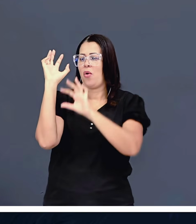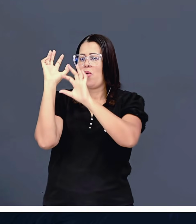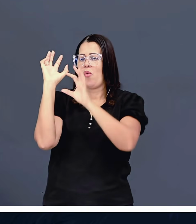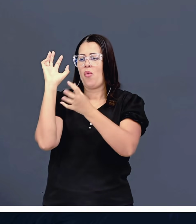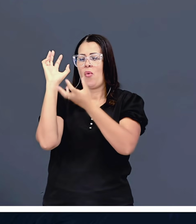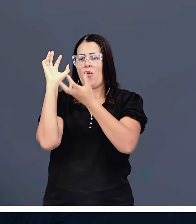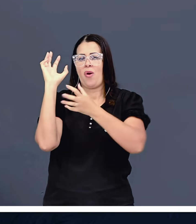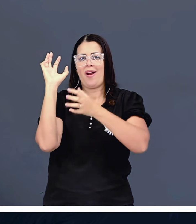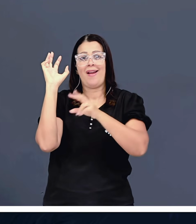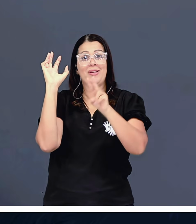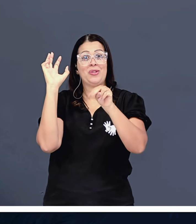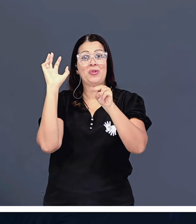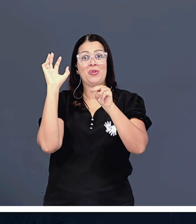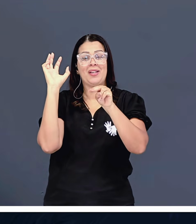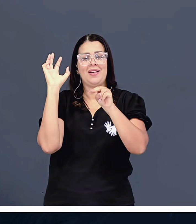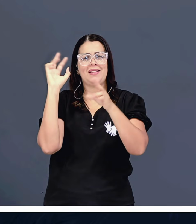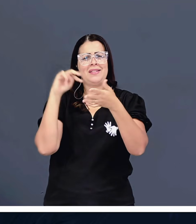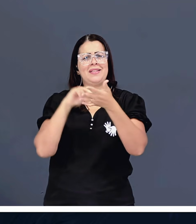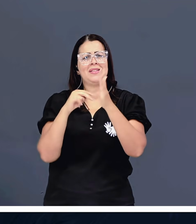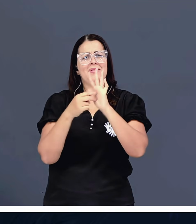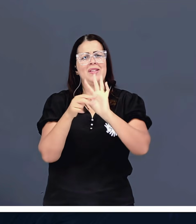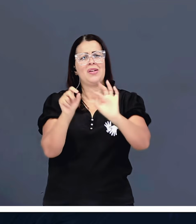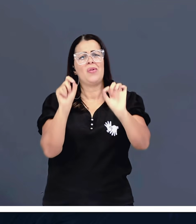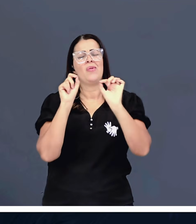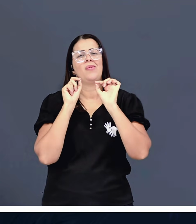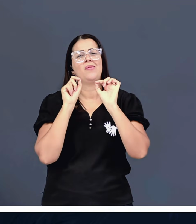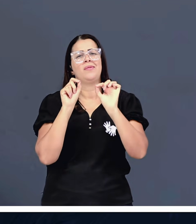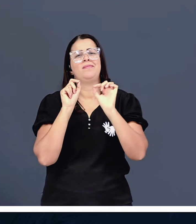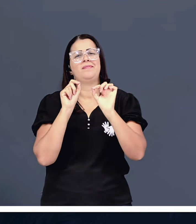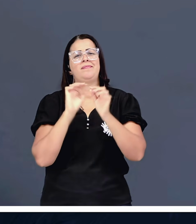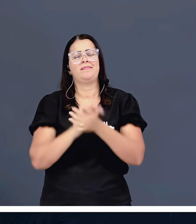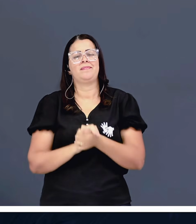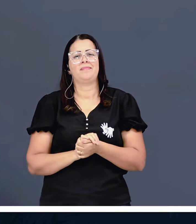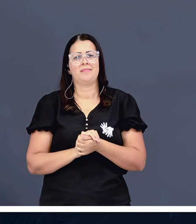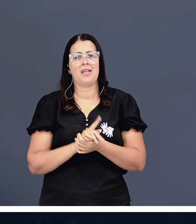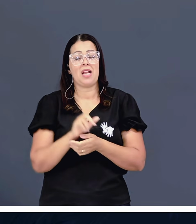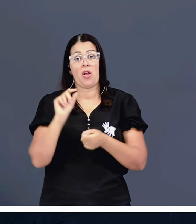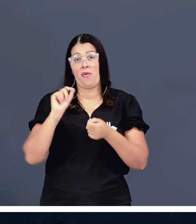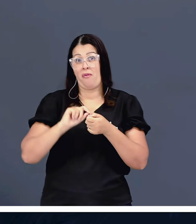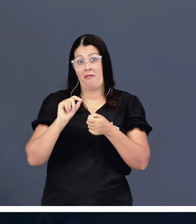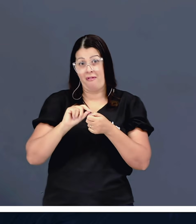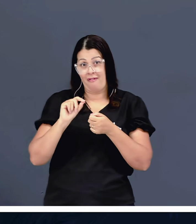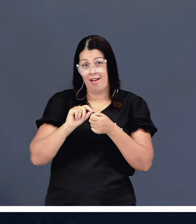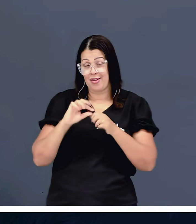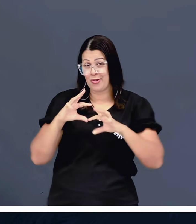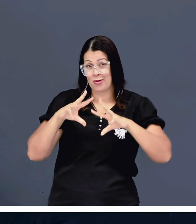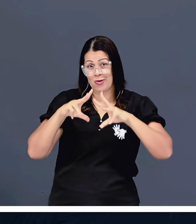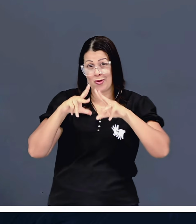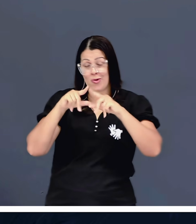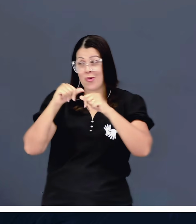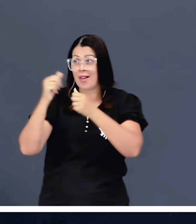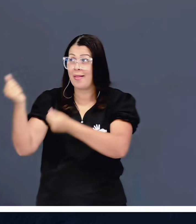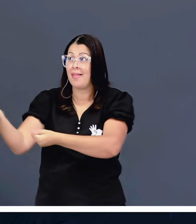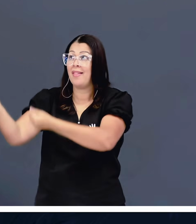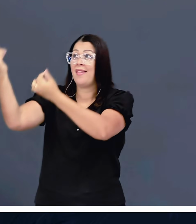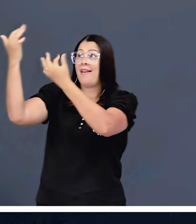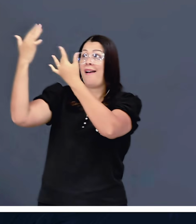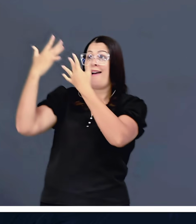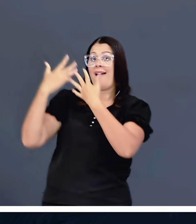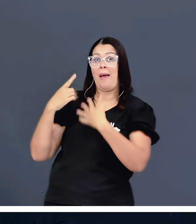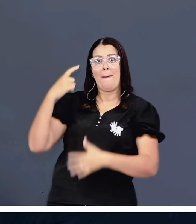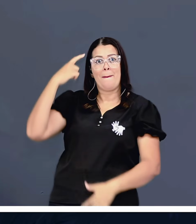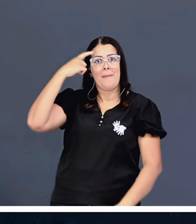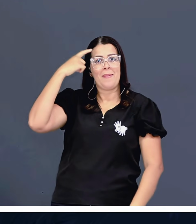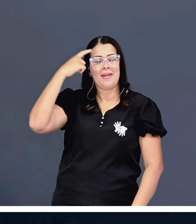caem. O que significa? Que aquilo que eu faço debaixo da bênção e da prosperidade do Senhor, com a